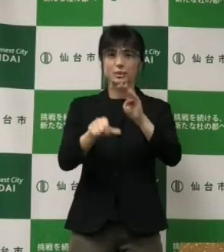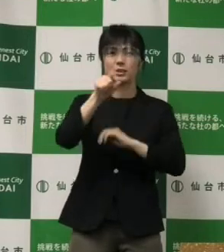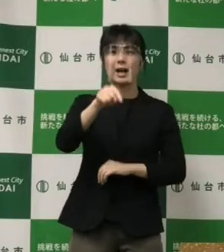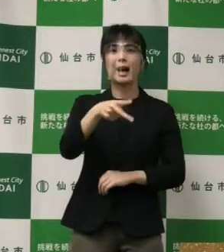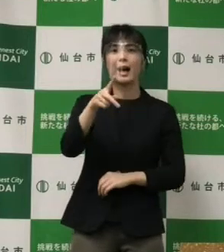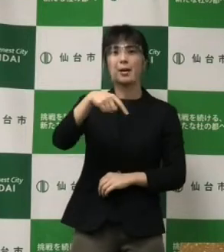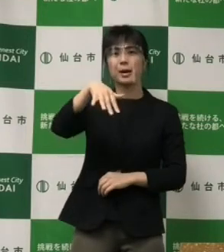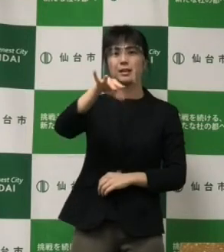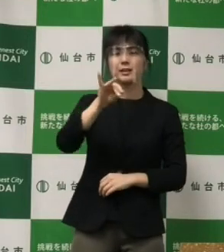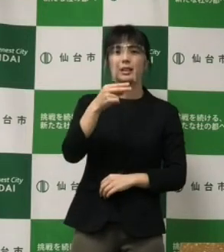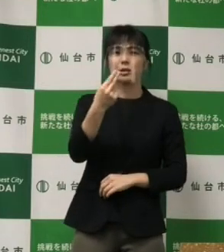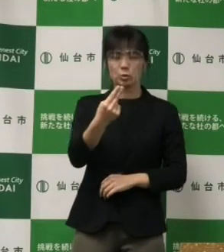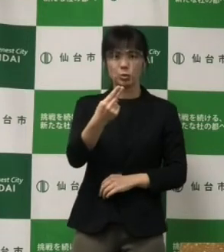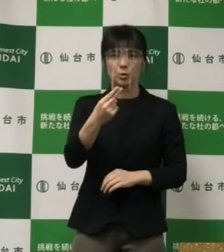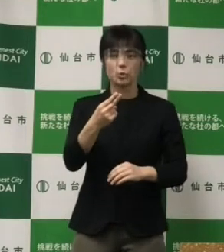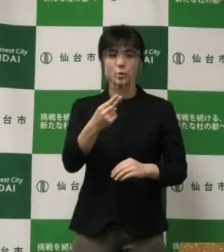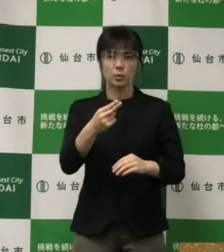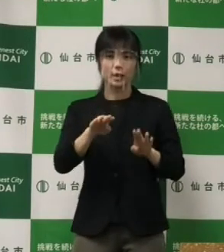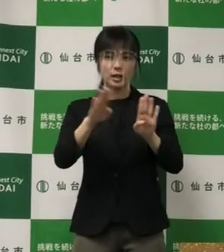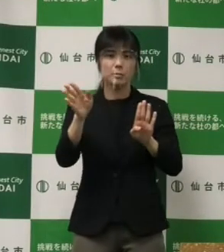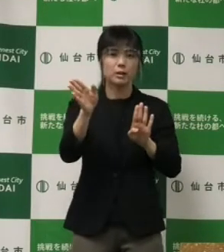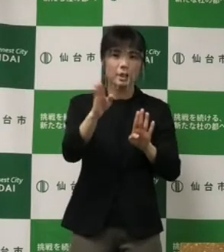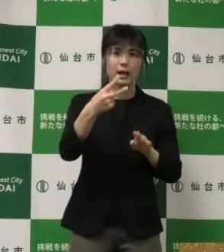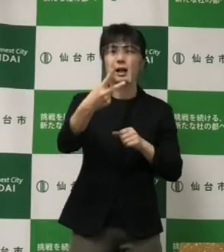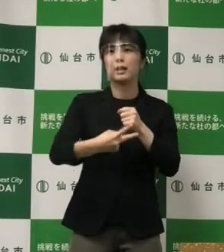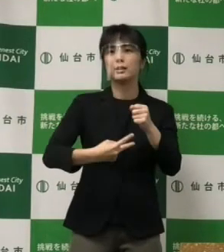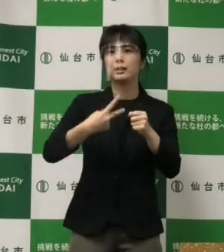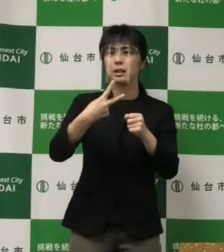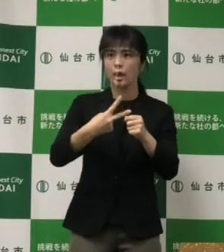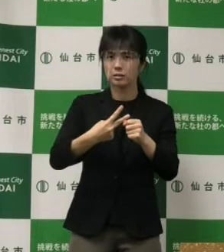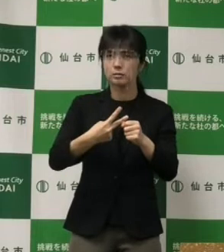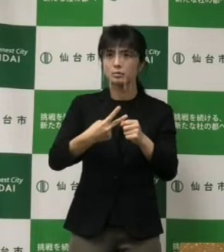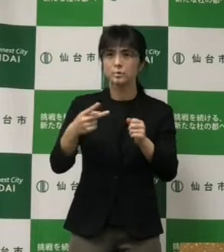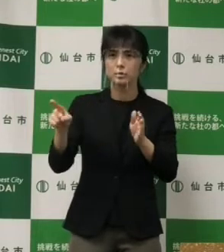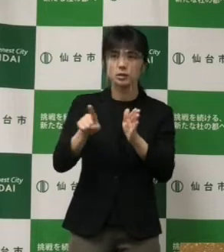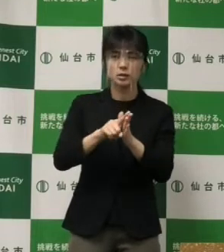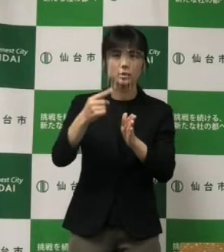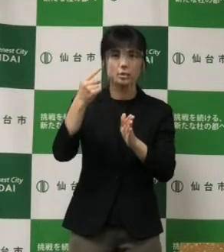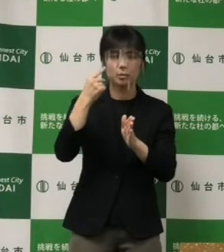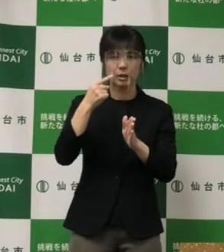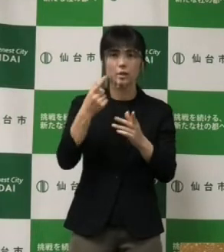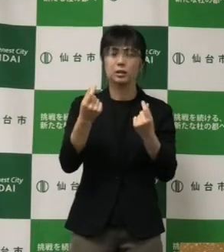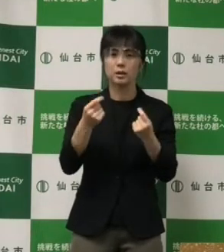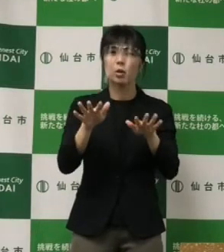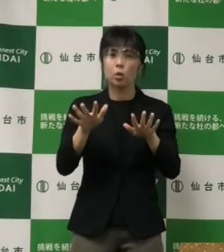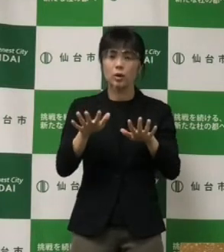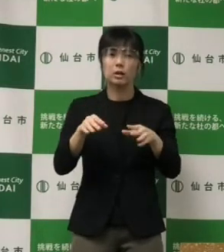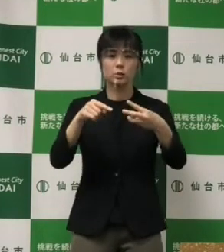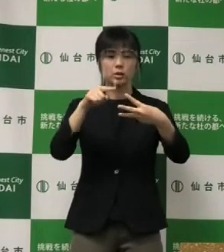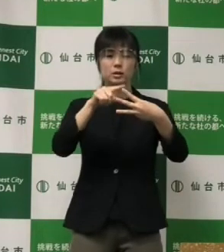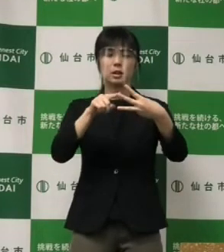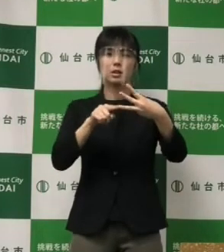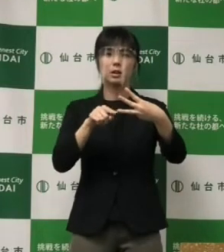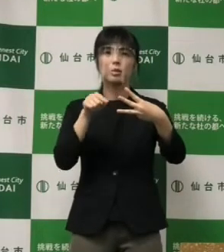年余り、経ってます。それで、今回がこの3件が結構